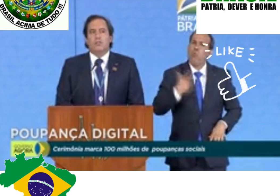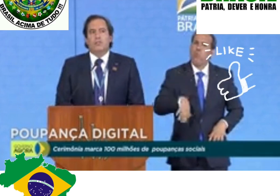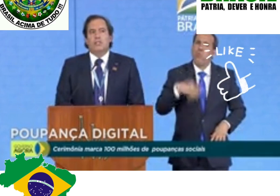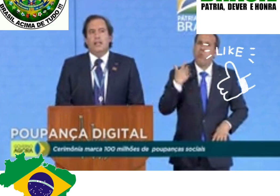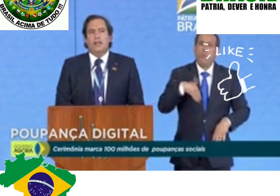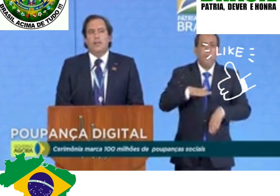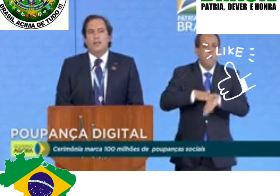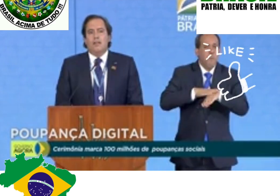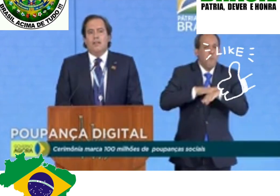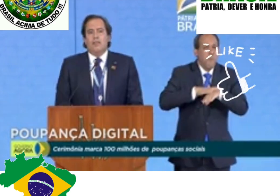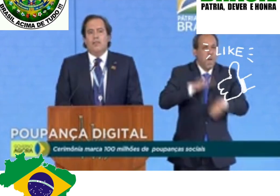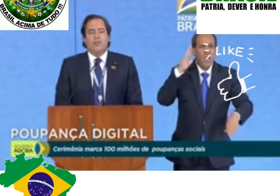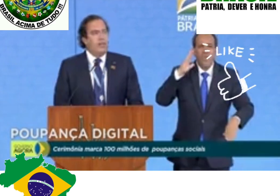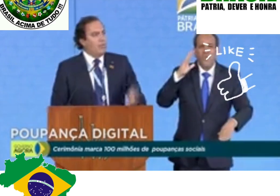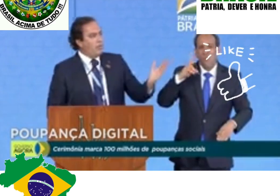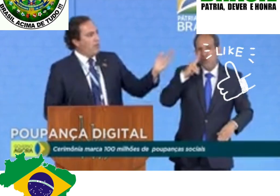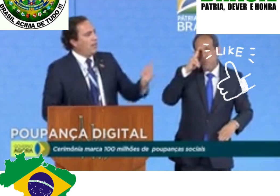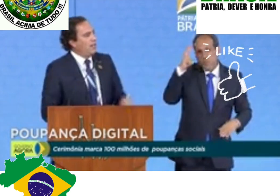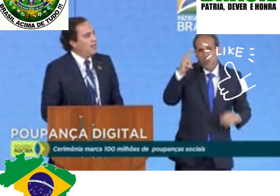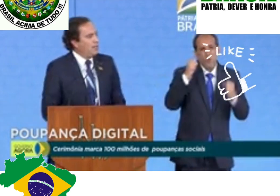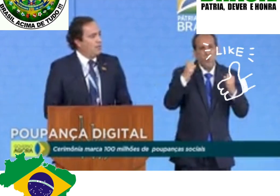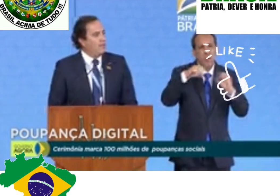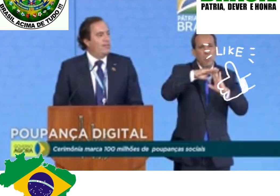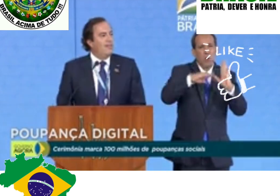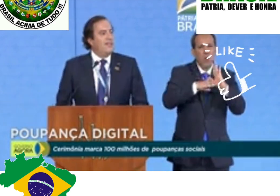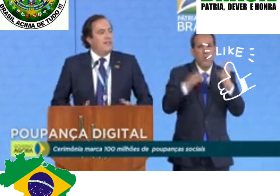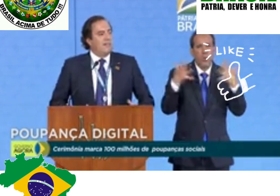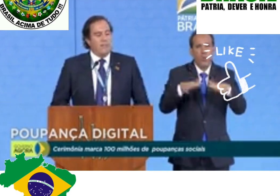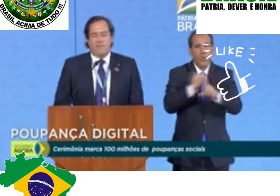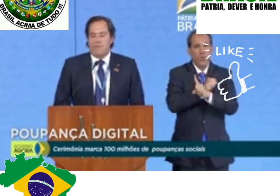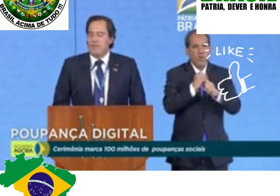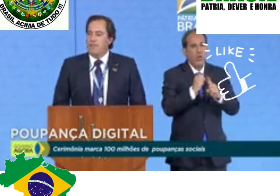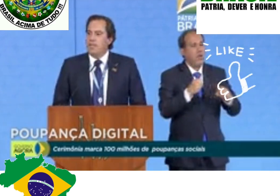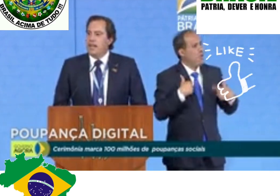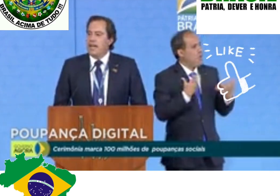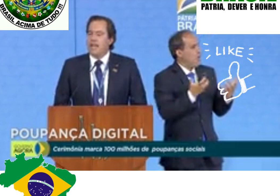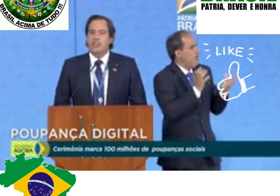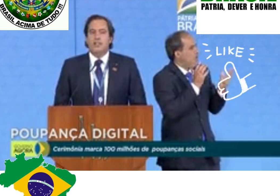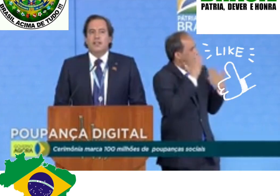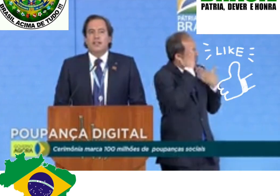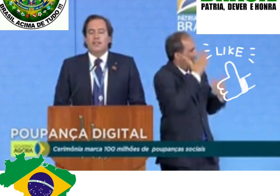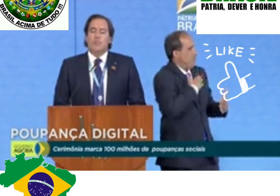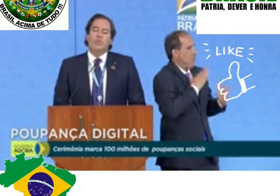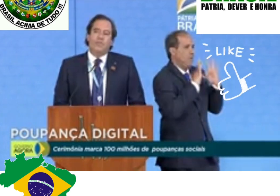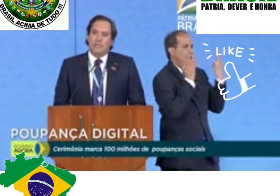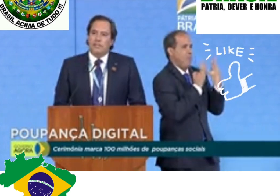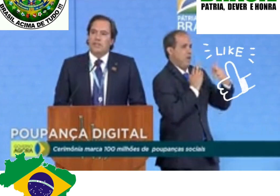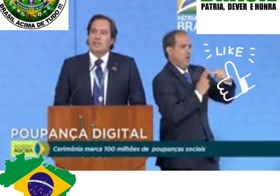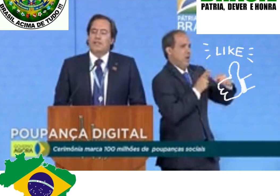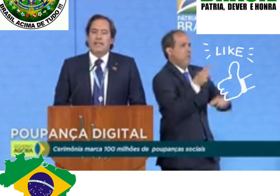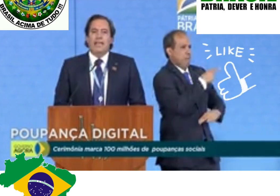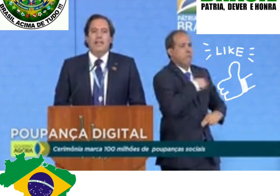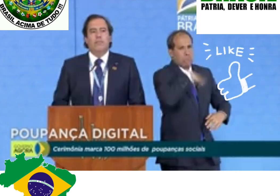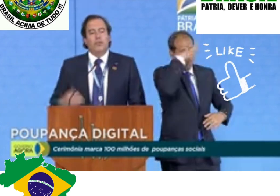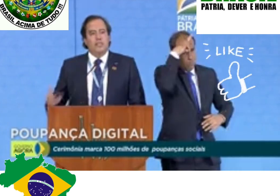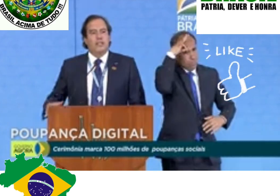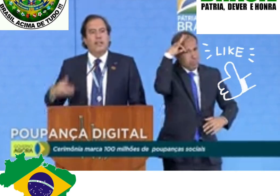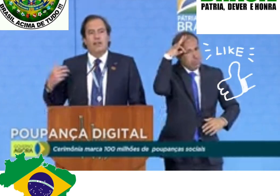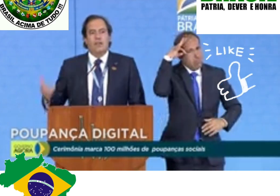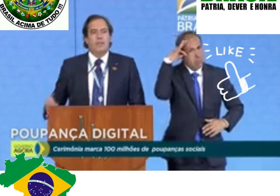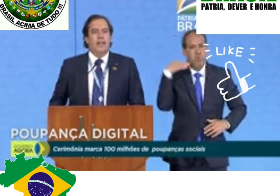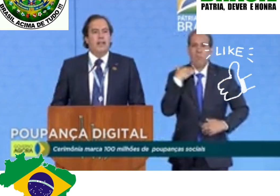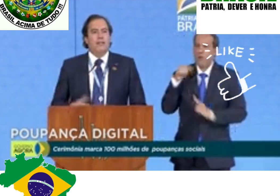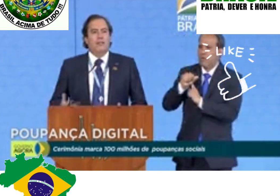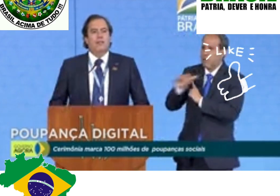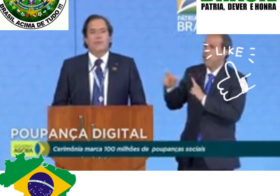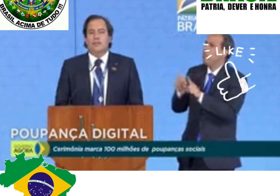de inclusão social foi feito, eu quero agradecer minha família Caixa, foi muito difícil, né? Banco